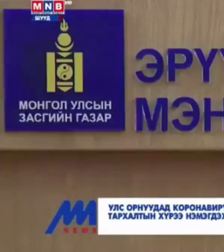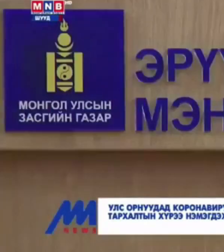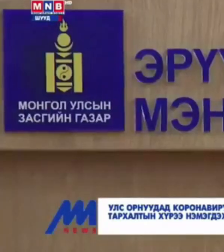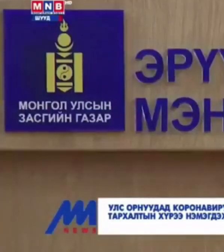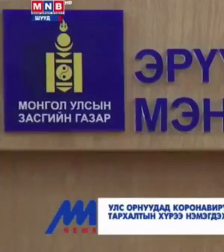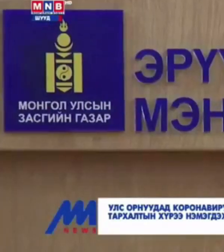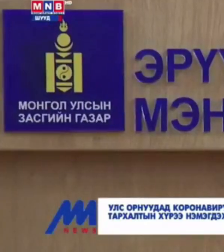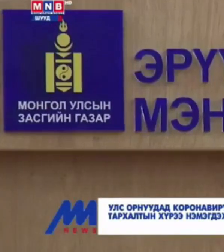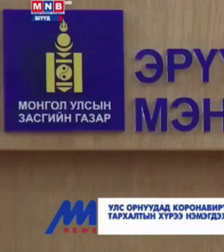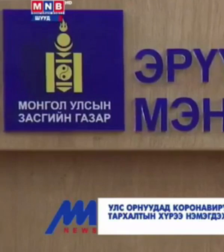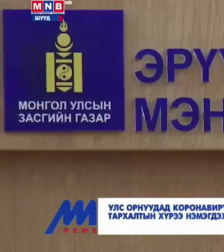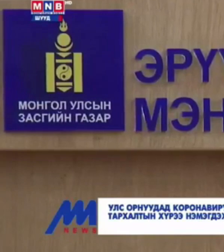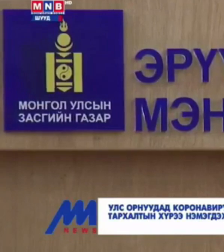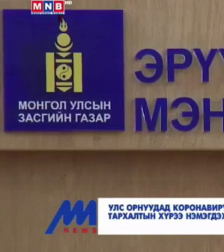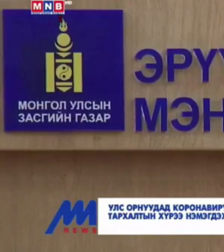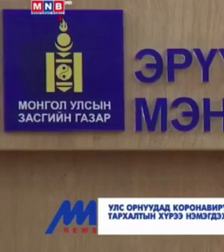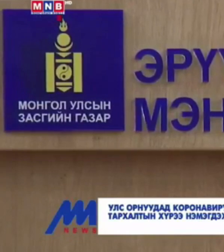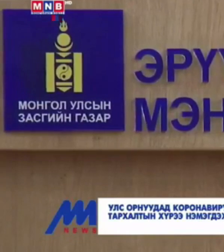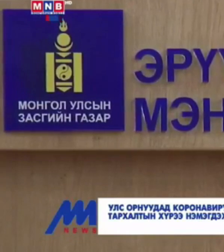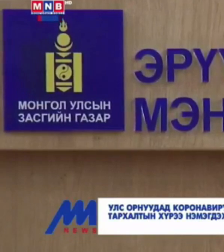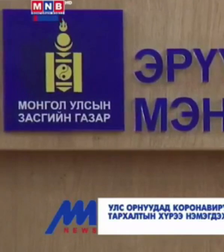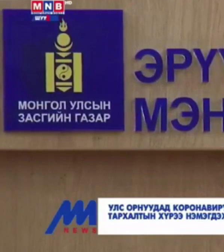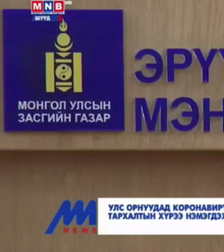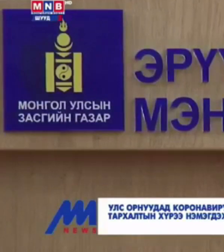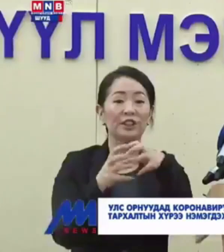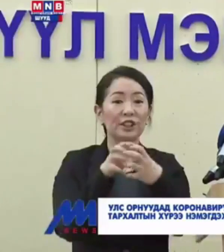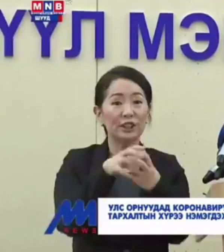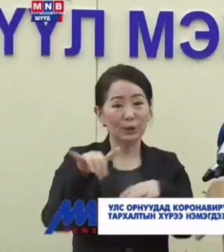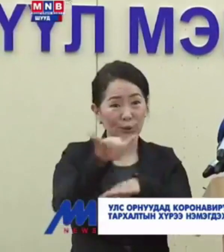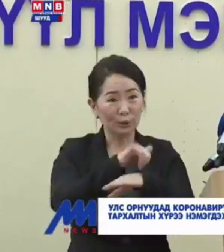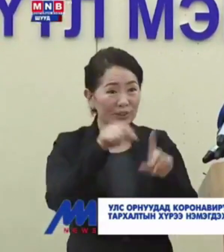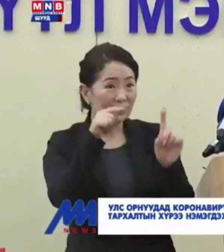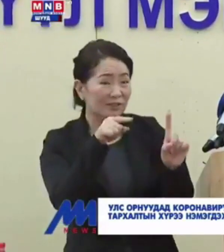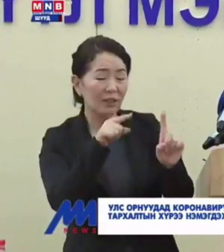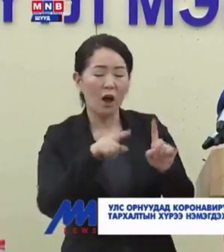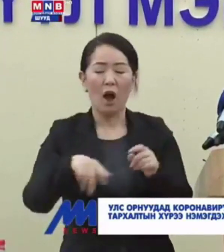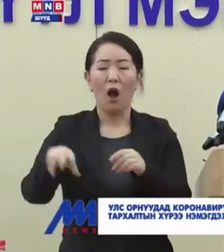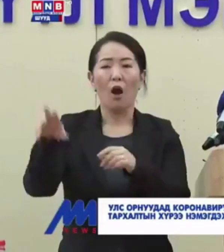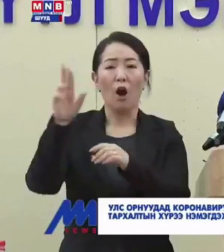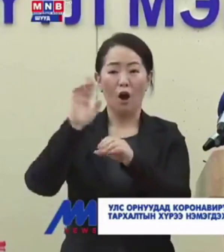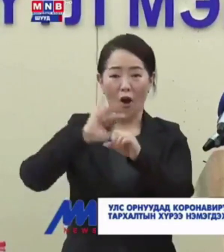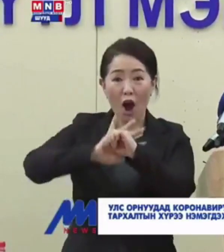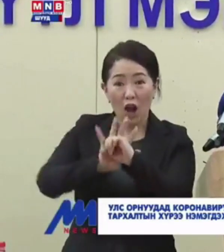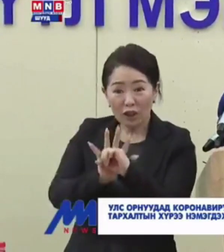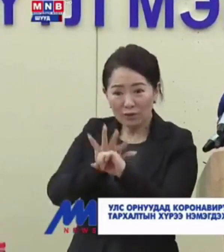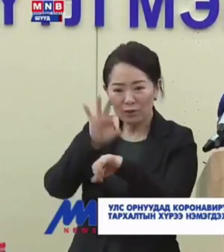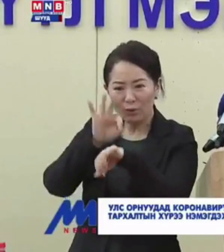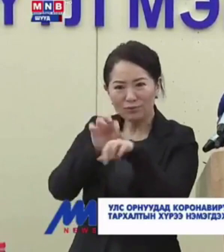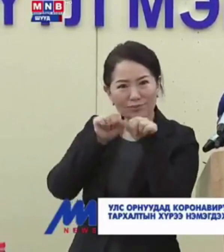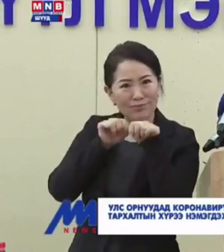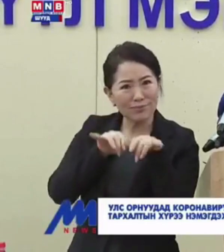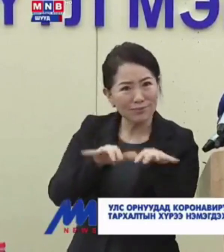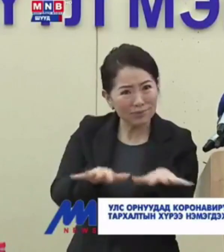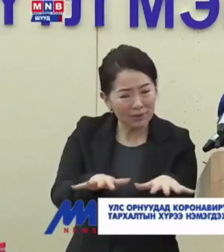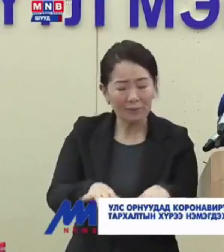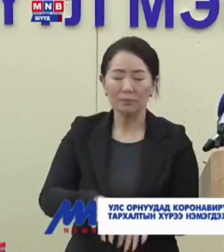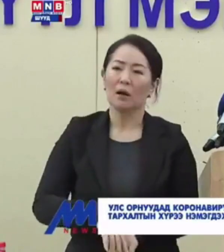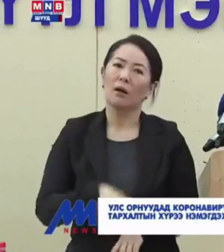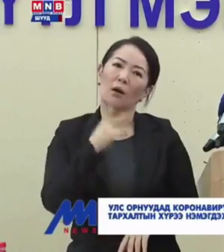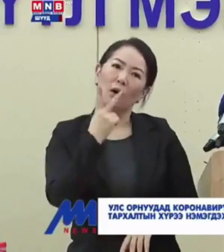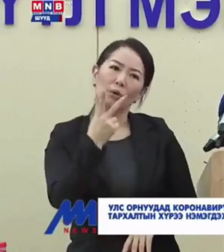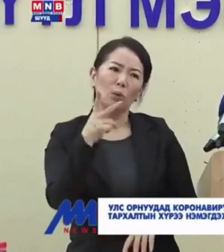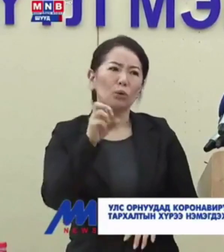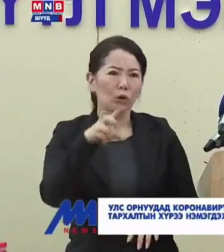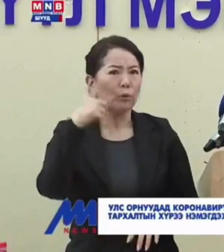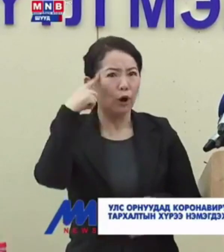бүртгэгдсэн ийм мэдээлэлтэй байна. Дэлхийн улс орнуудад бас энэ коронавирусын халдварыг харахад та бүхэнд бол нэг одоо 2-3 зүйлийг